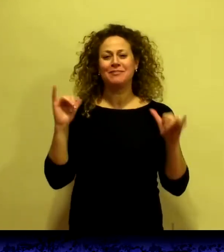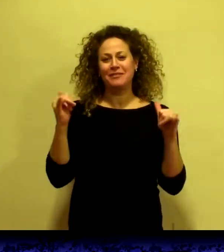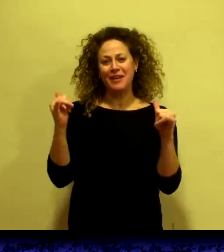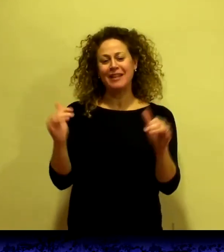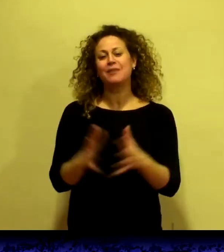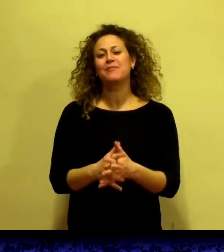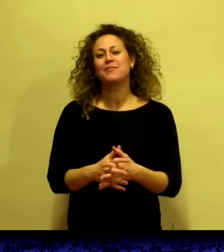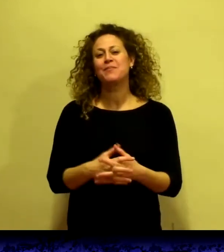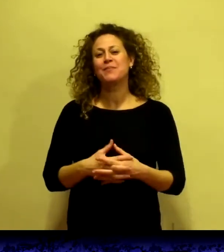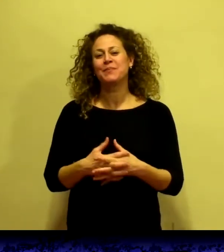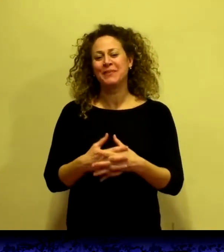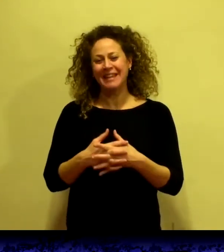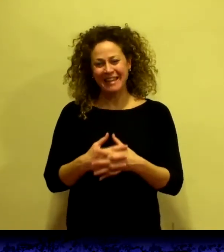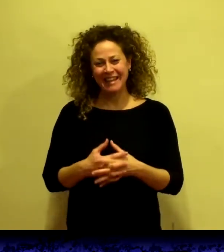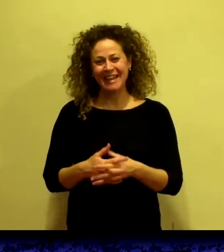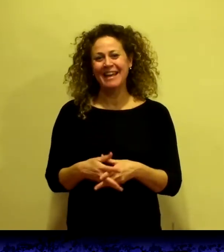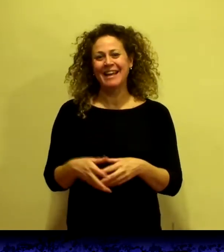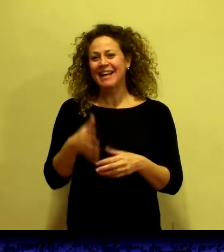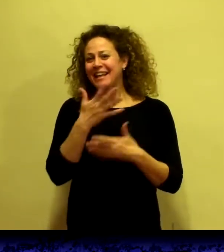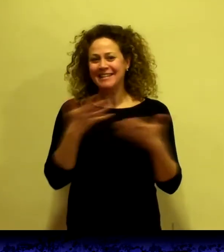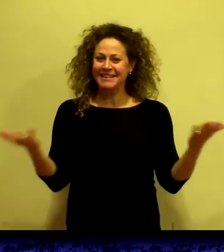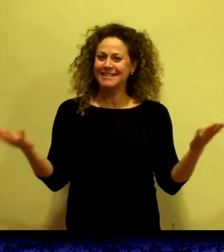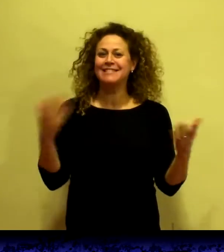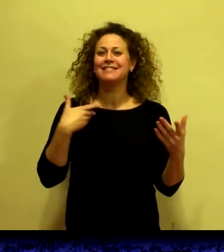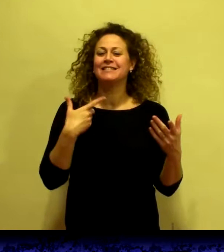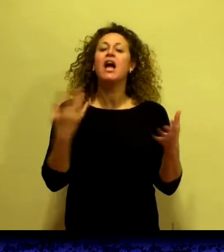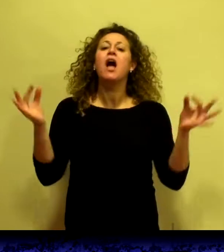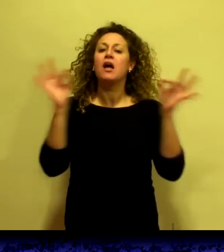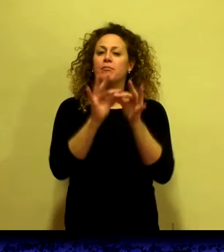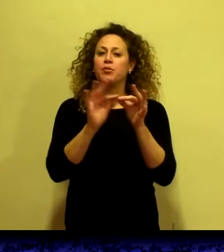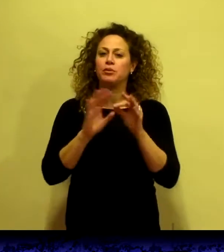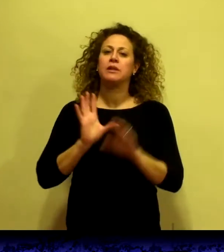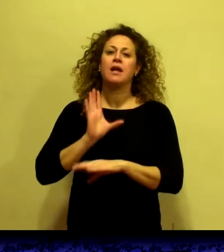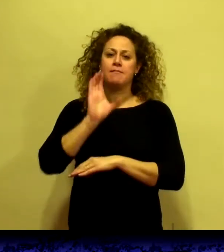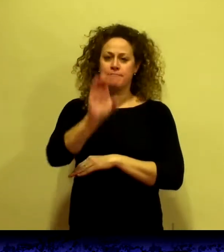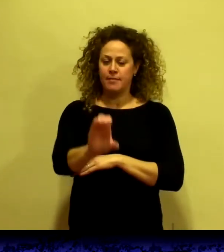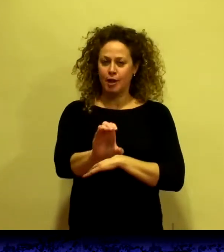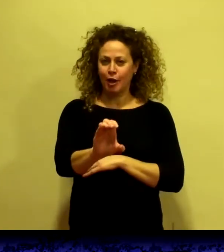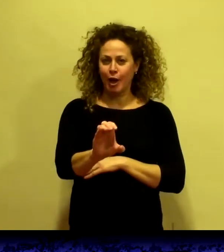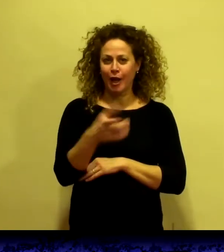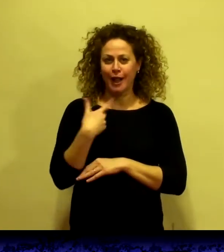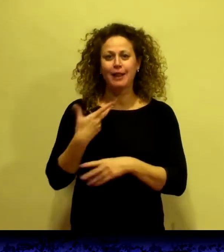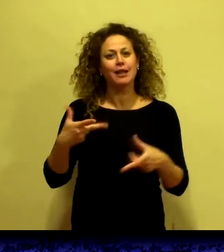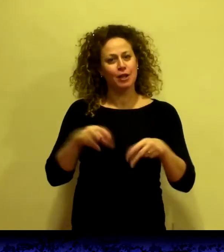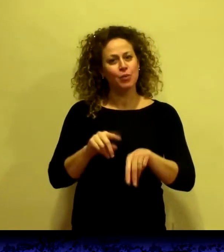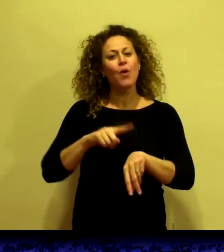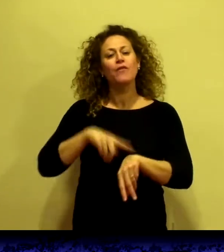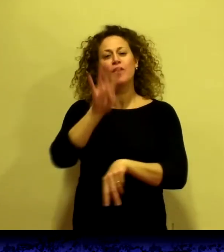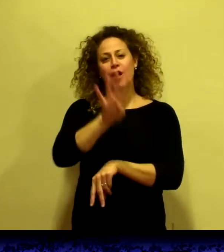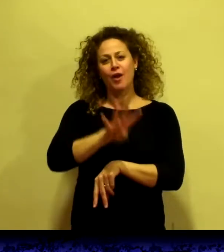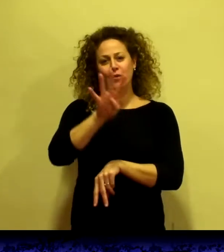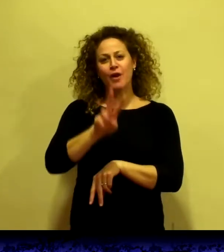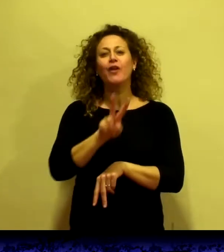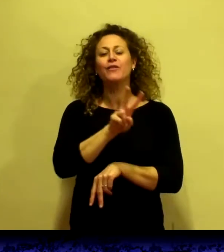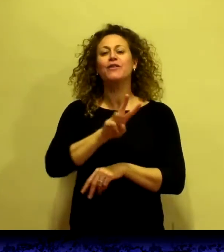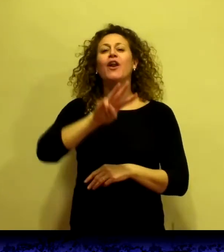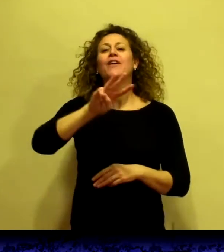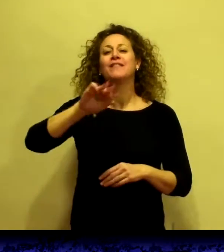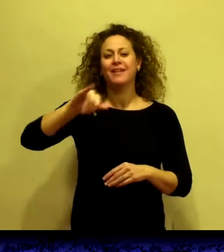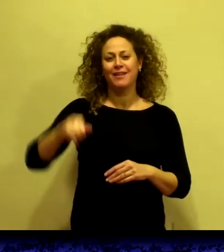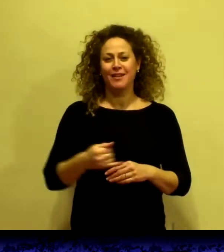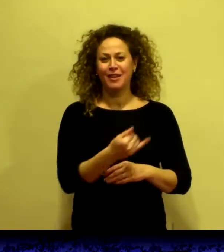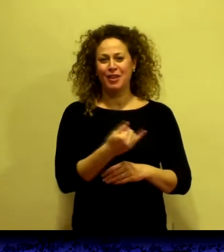birra. Cotto e mangiato. No. Niente, diamo appuntamento mercoledì prossimo alle 16 con Volumbrite